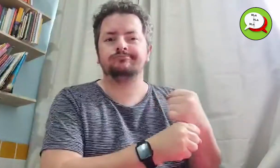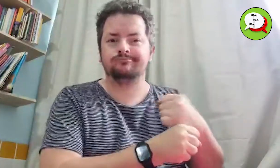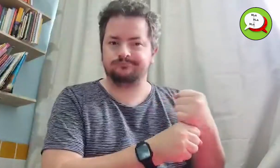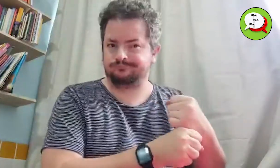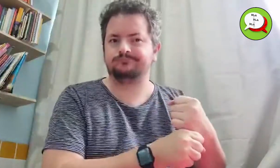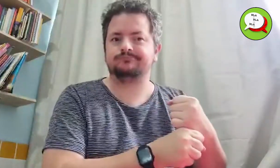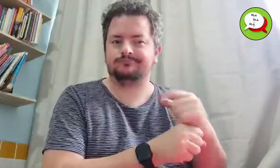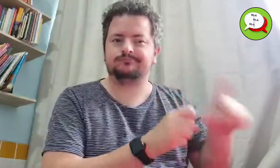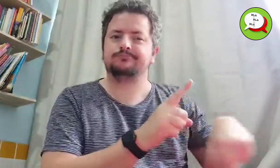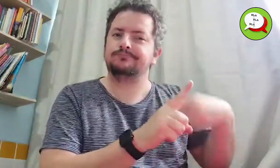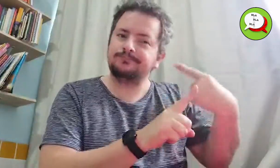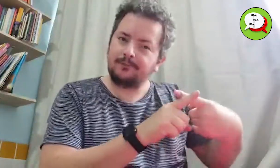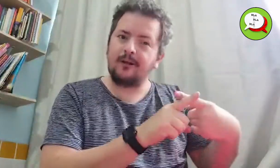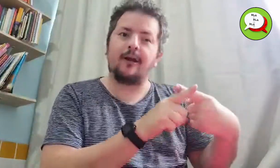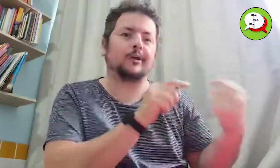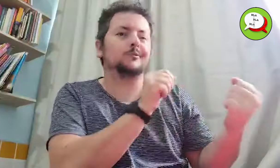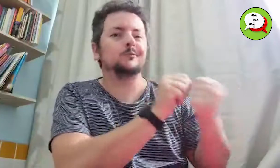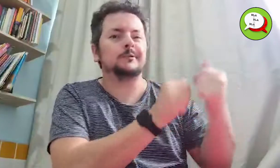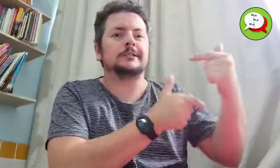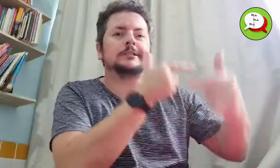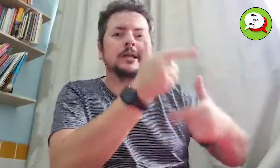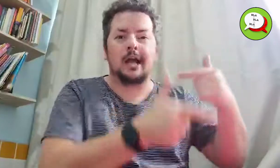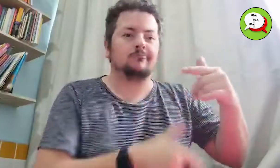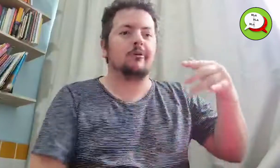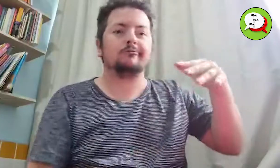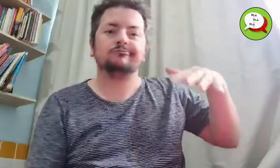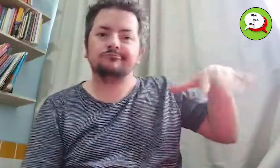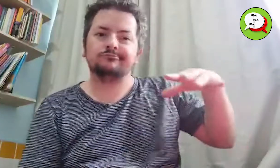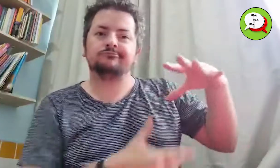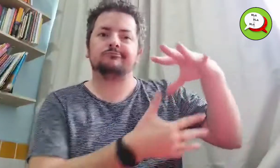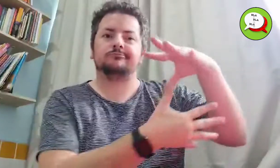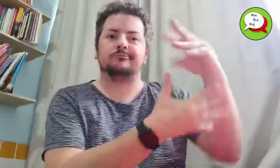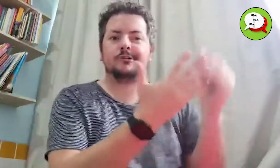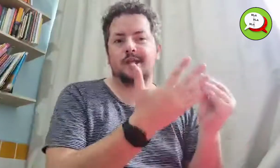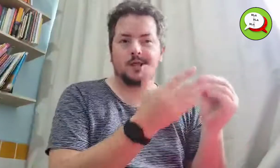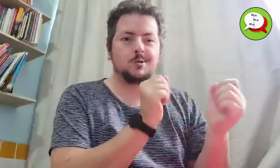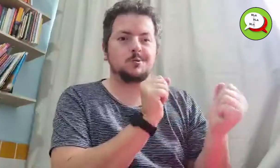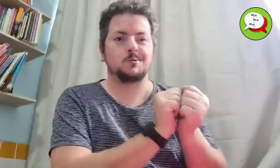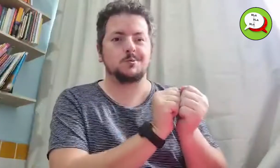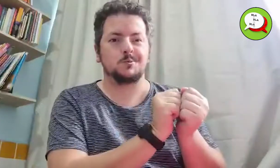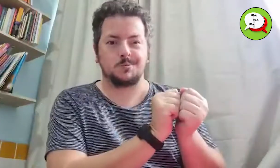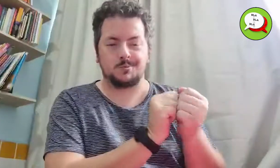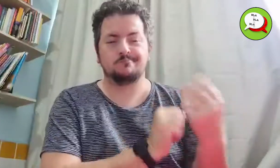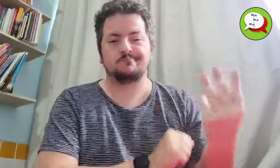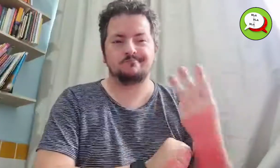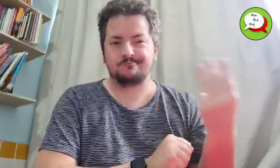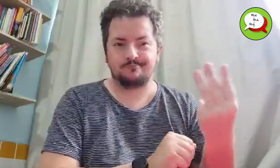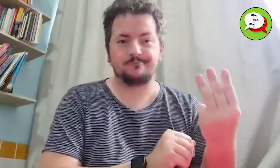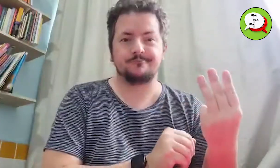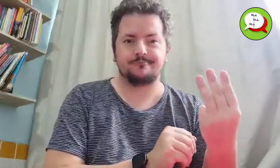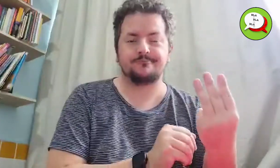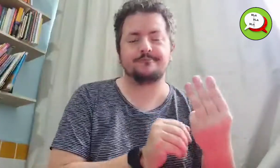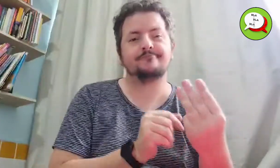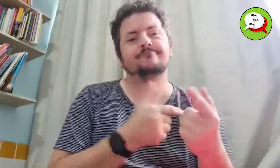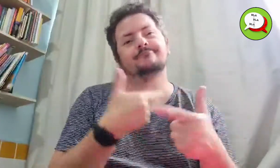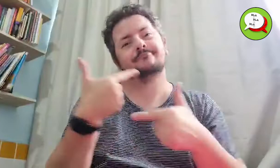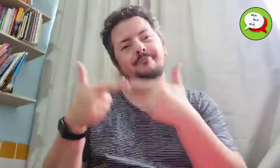7 anos, não é mesmo? Trabalho na área da língua de sinais e também aqui no Blá.